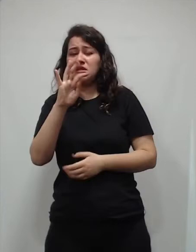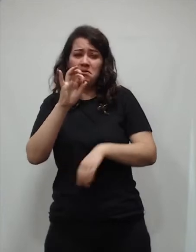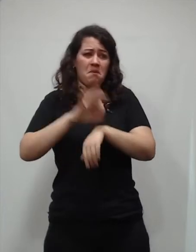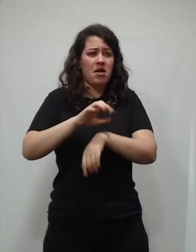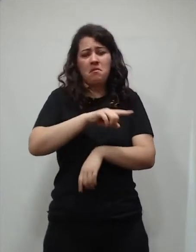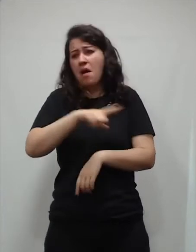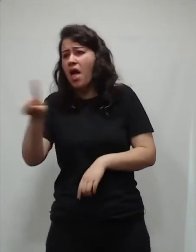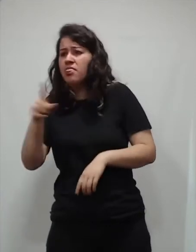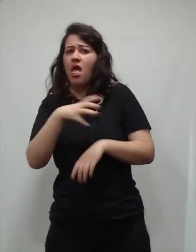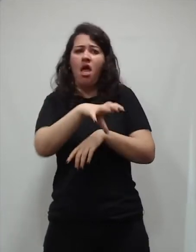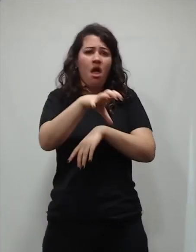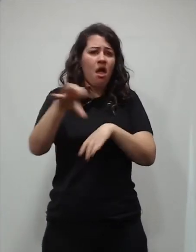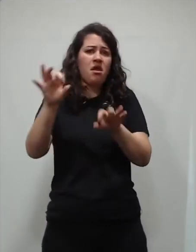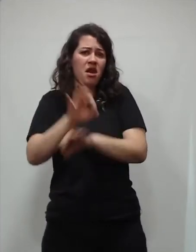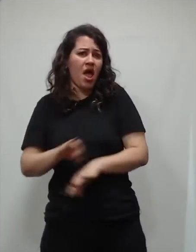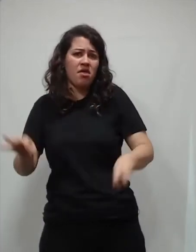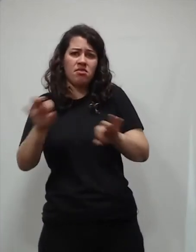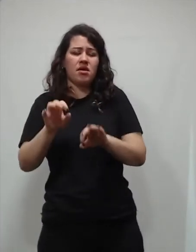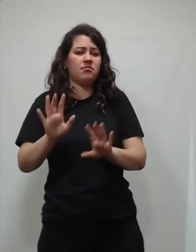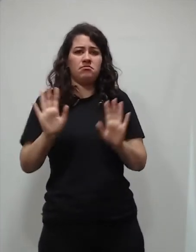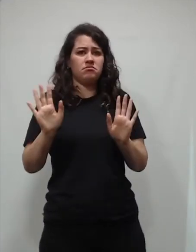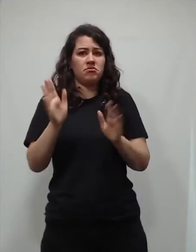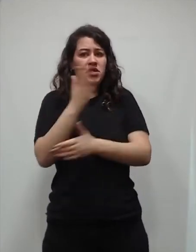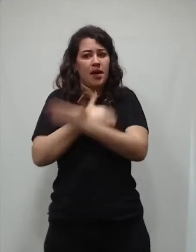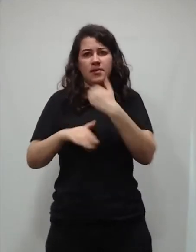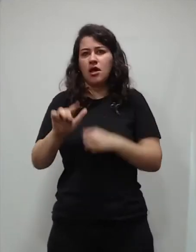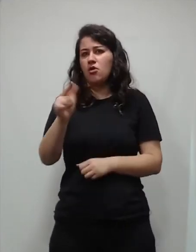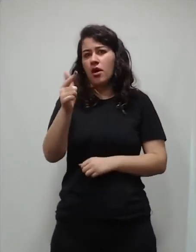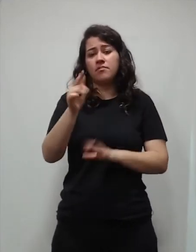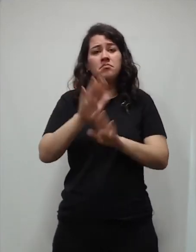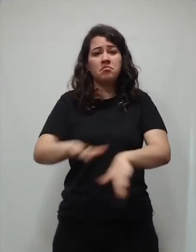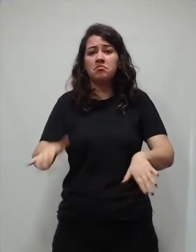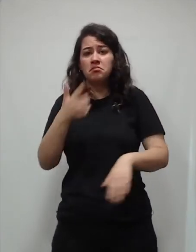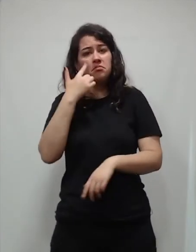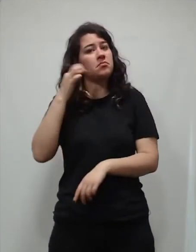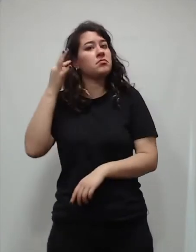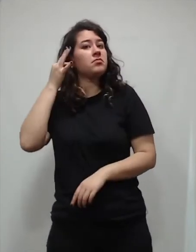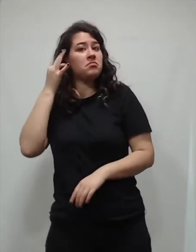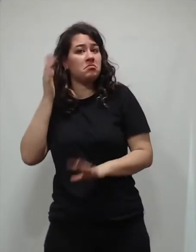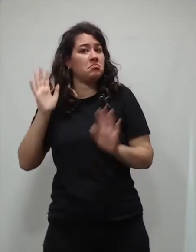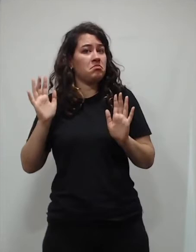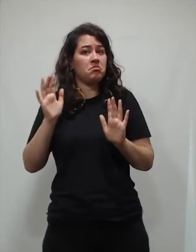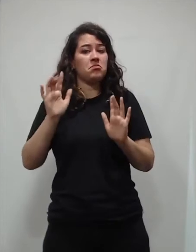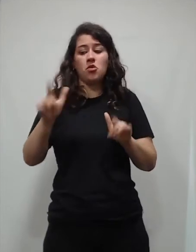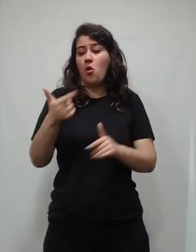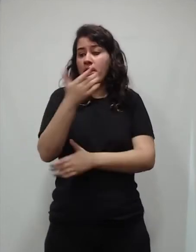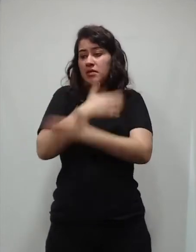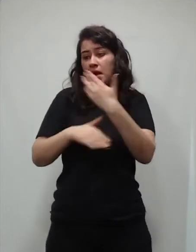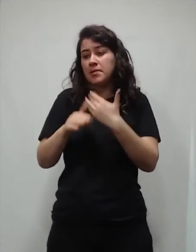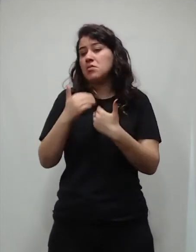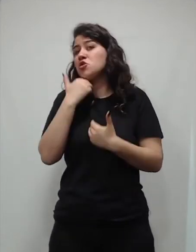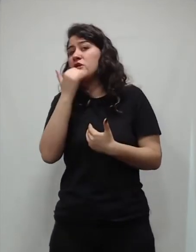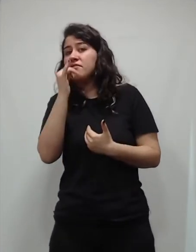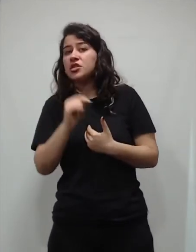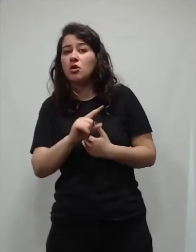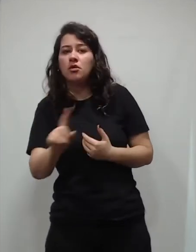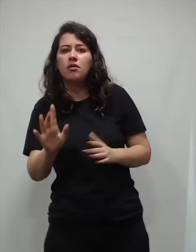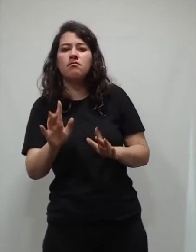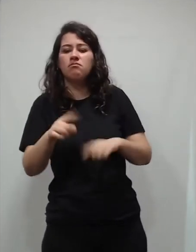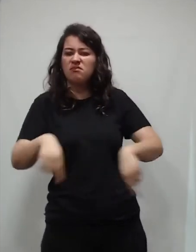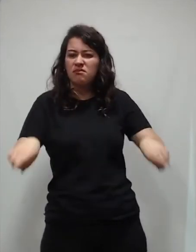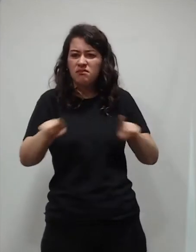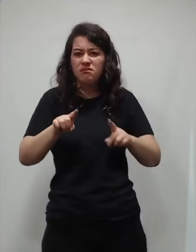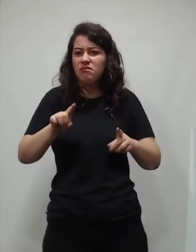que los clasificó como niños o niñas con discapacidad. Niños, niñas, sin clasificar todavía, que no